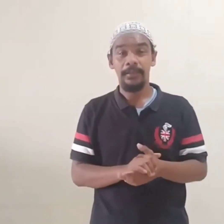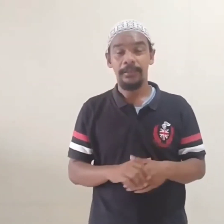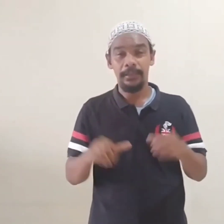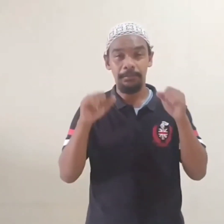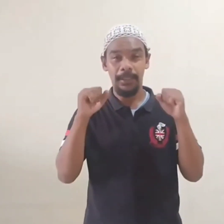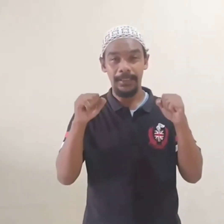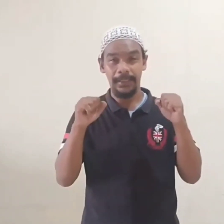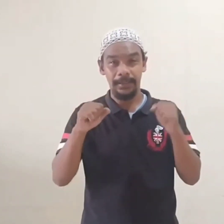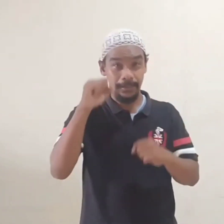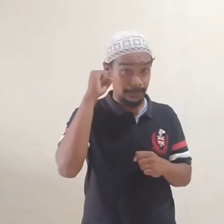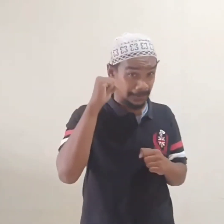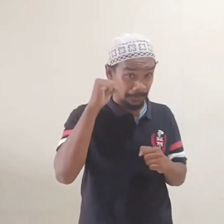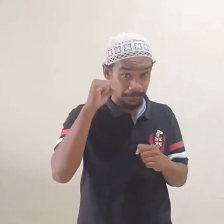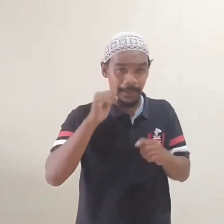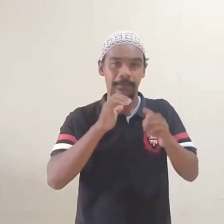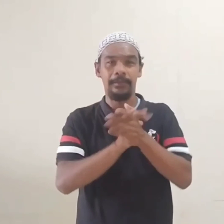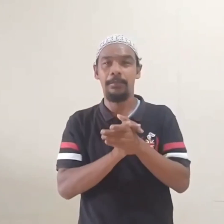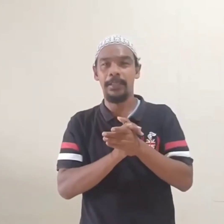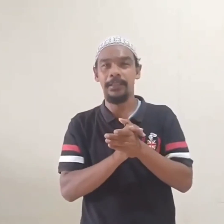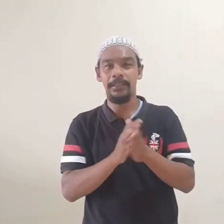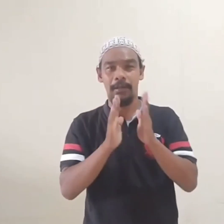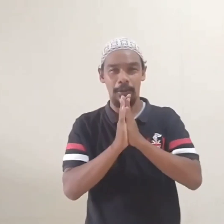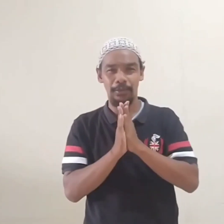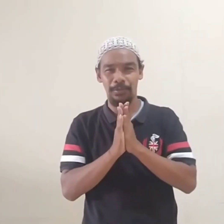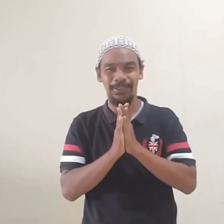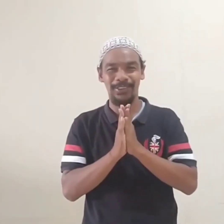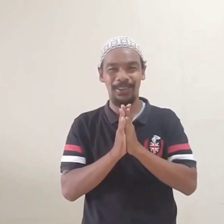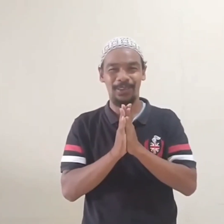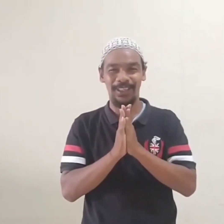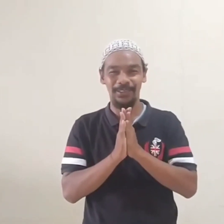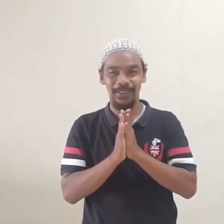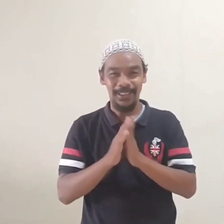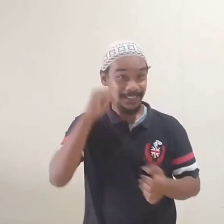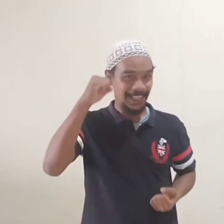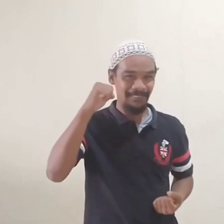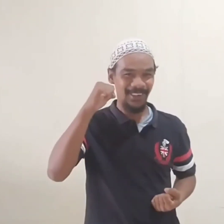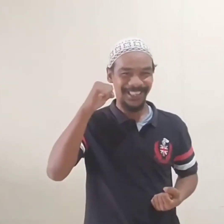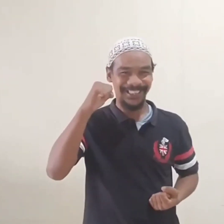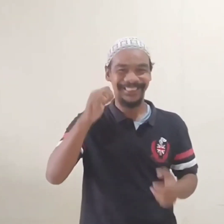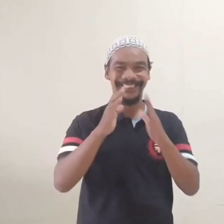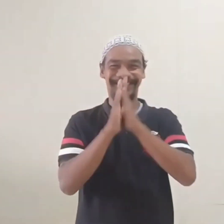tetap jaga kesehatan dan tetap semangat. Terima kasih. Assalamualaikum warahmatullahi wabarakatuh. Salam olahraga.